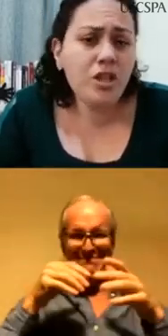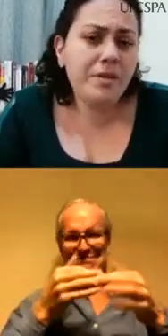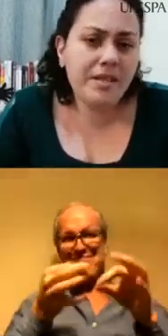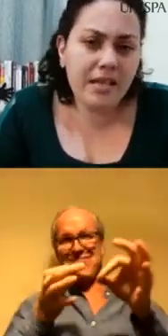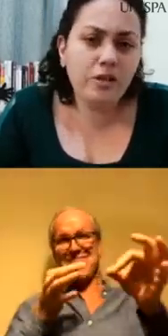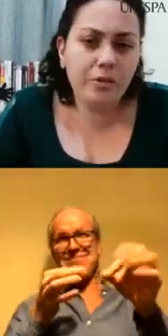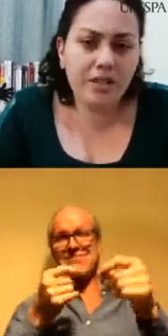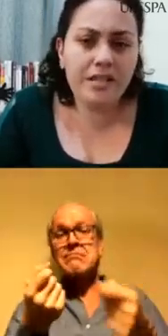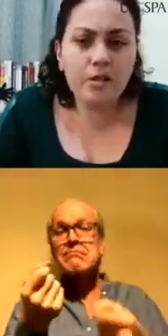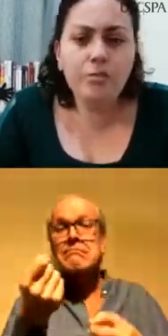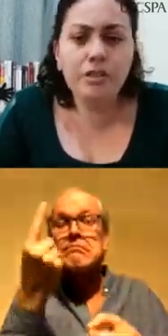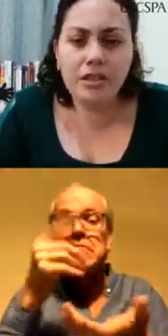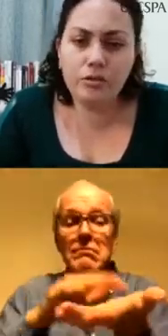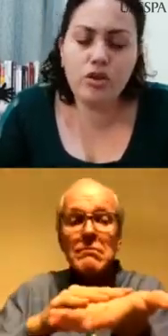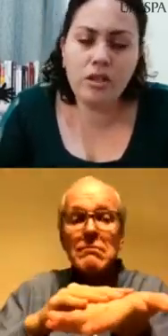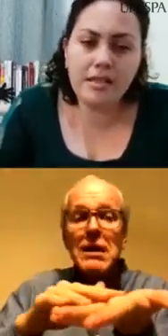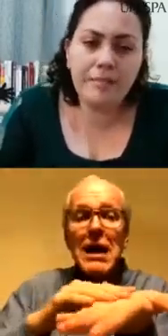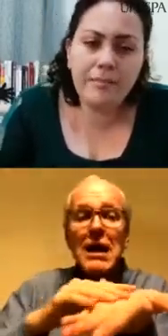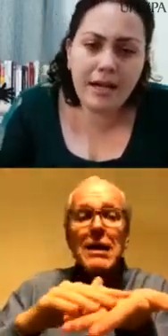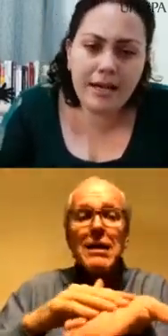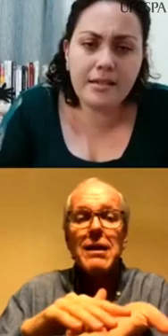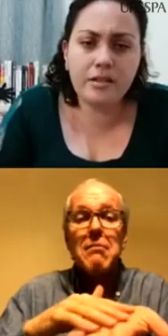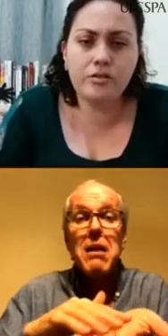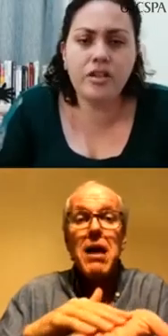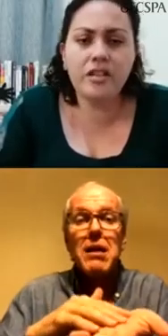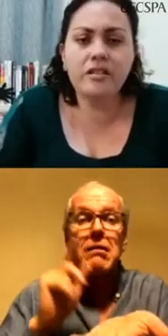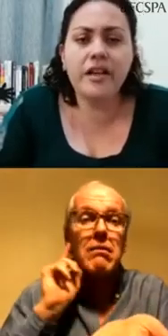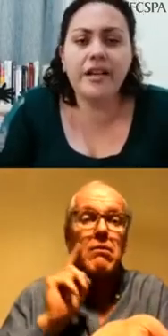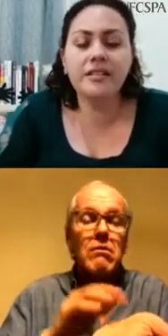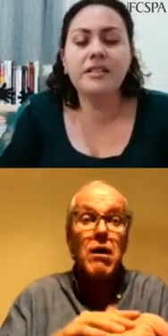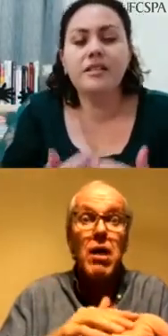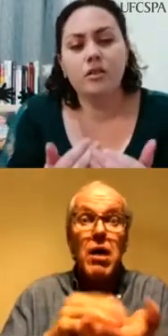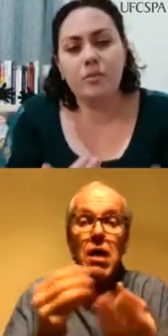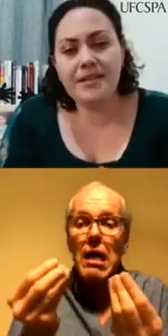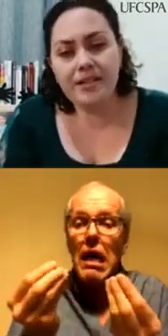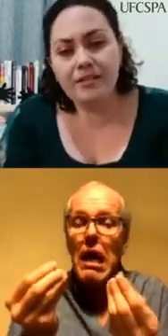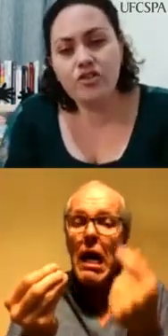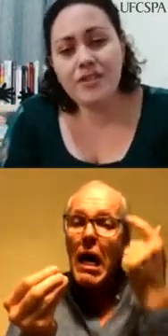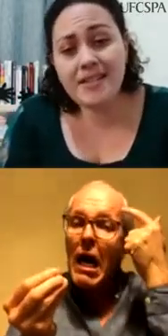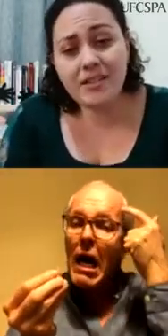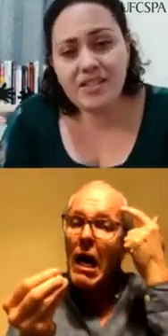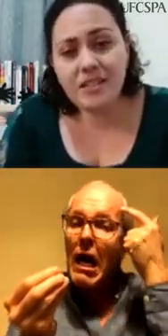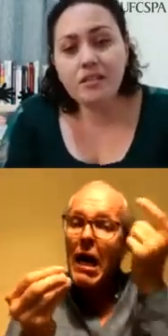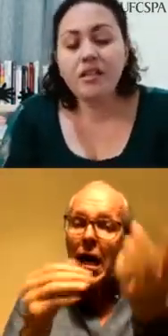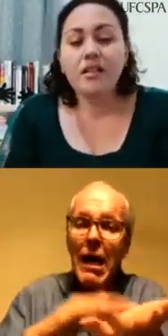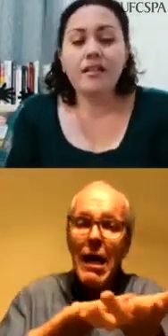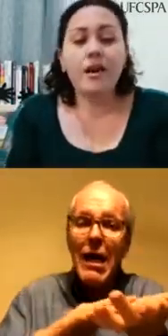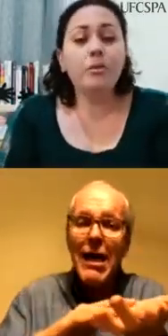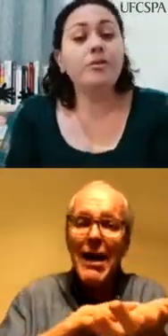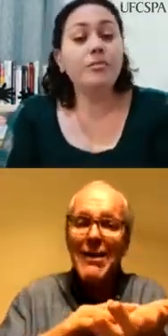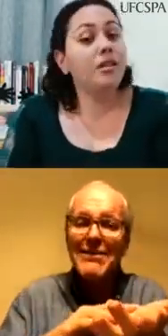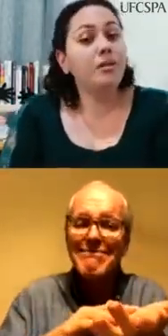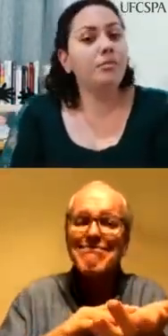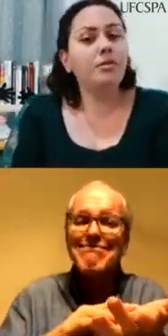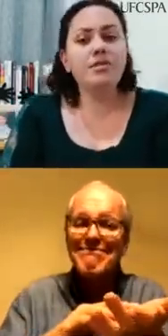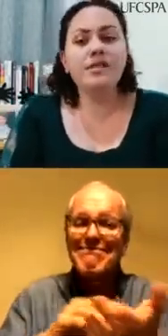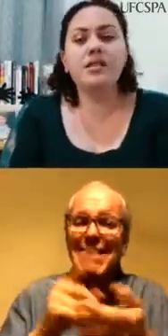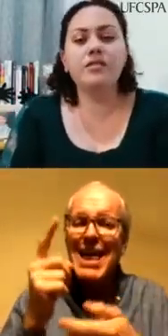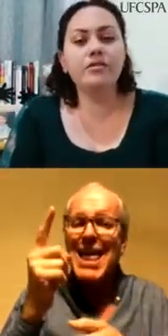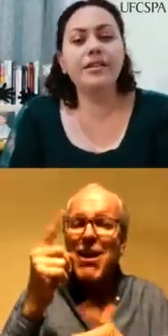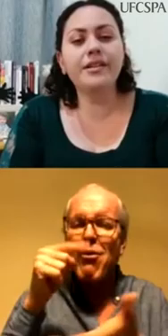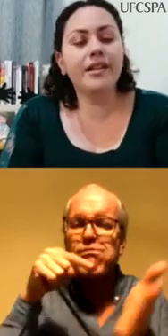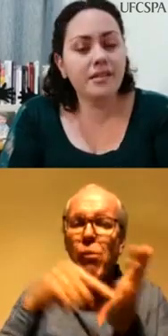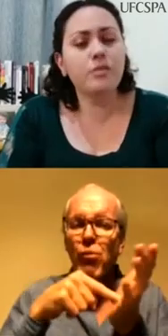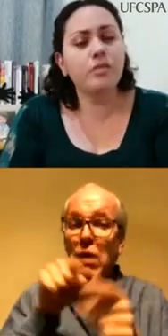Eu não tinha pensado, por exemplo, né, tu utiliza máscara, tu tem que estar com uma certa distância, e algo que me lembrou,